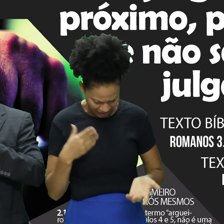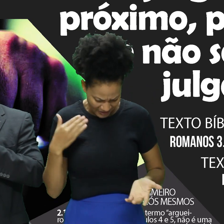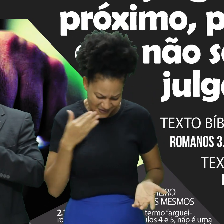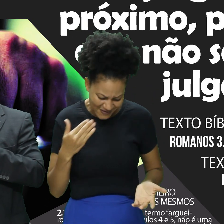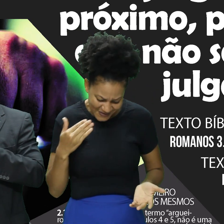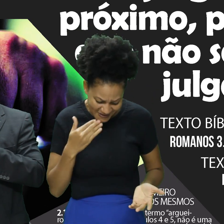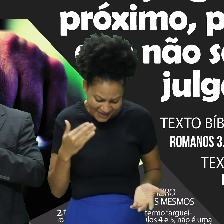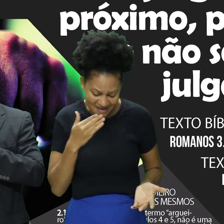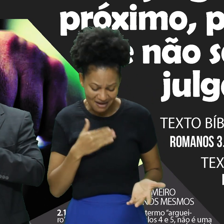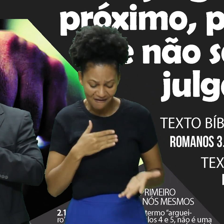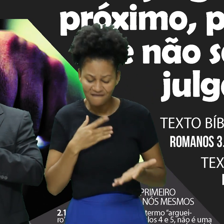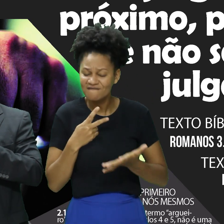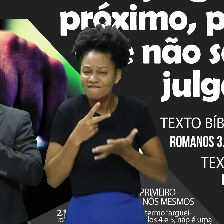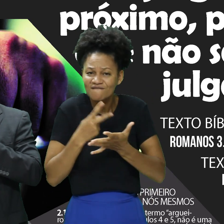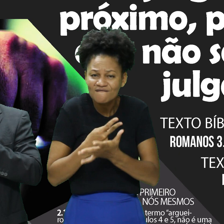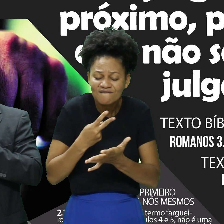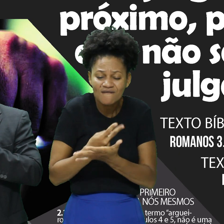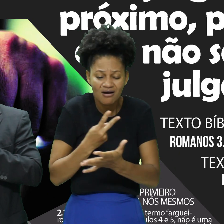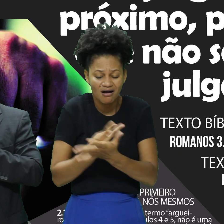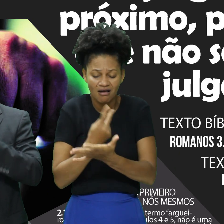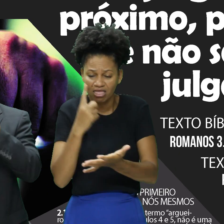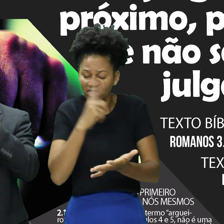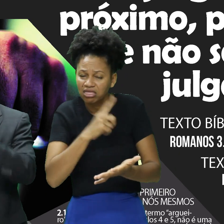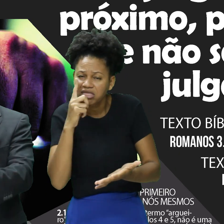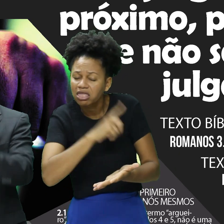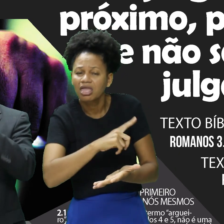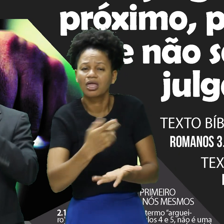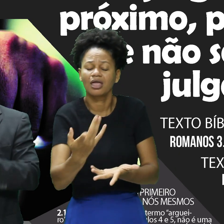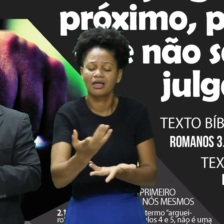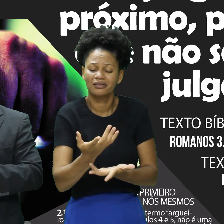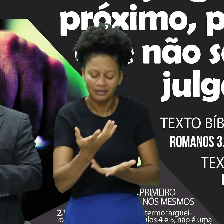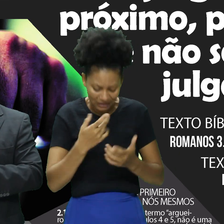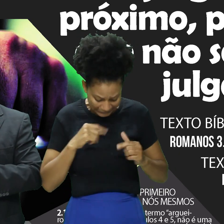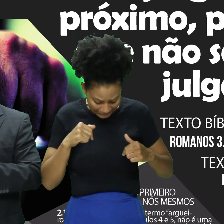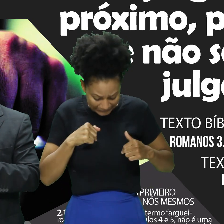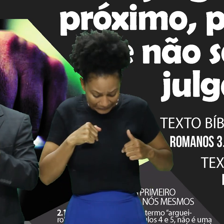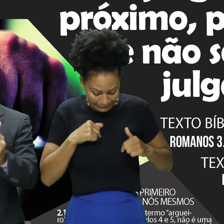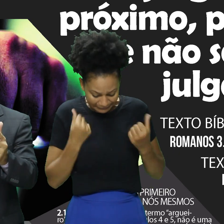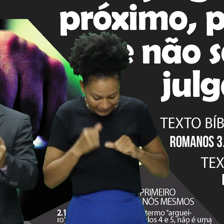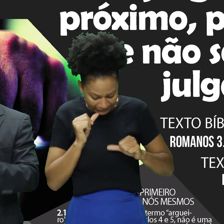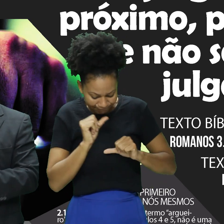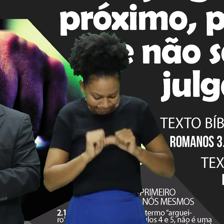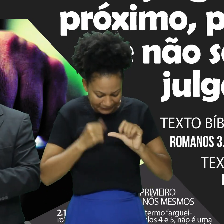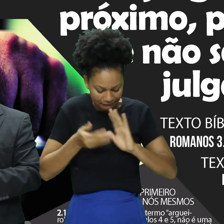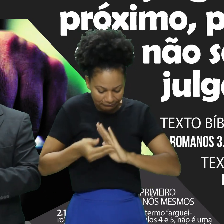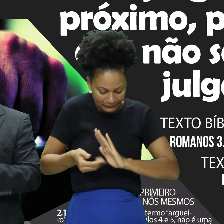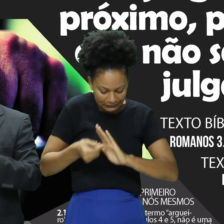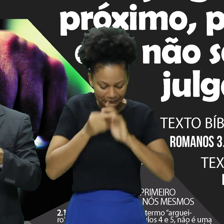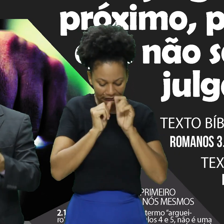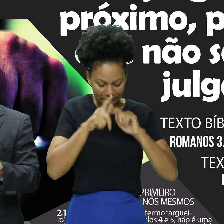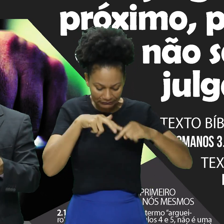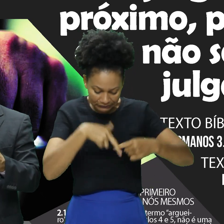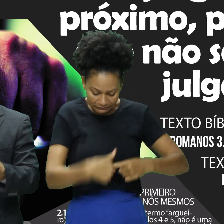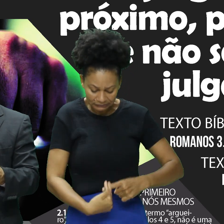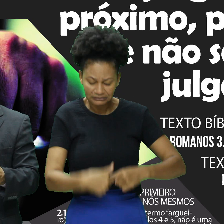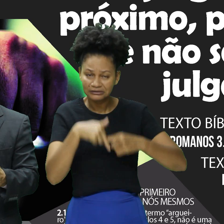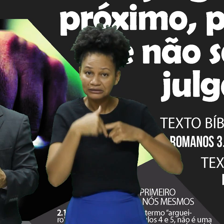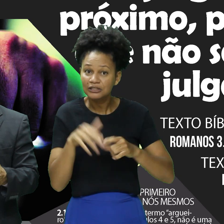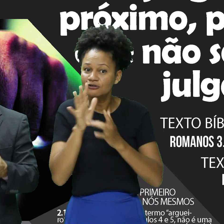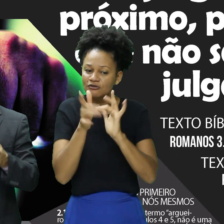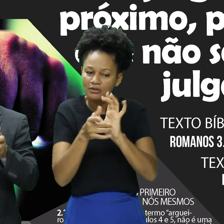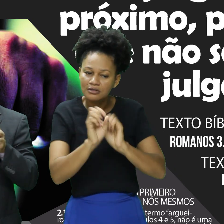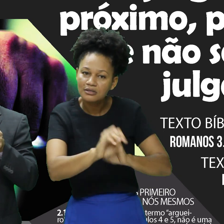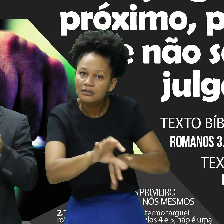as suas falhas, os seus erros, e procure consertar. É isso que Jesus quer. E Ele ensina os